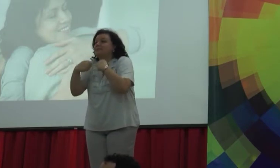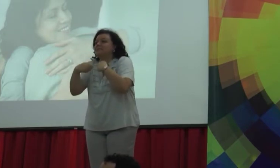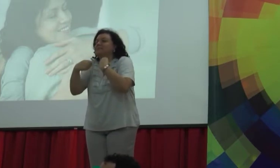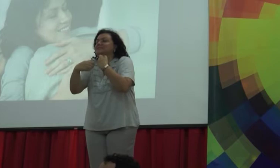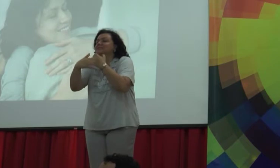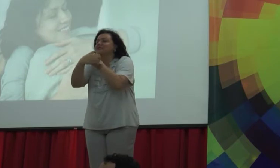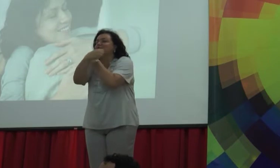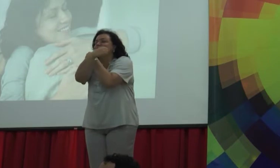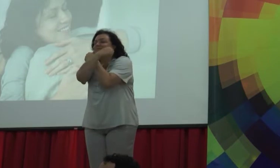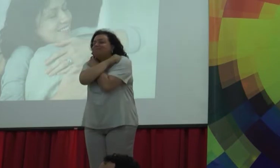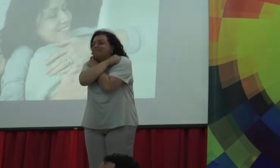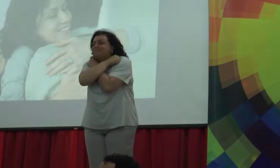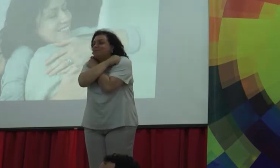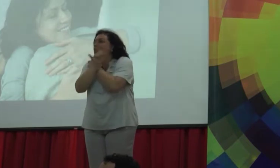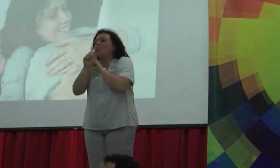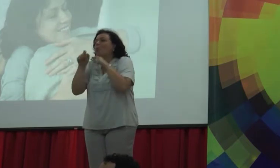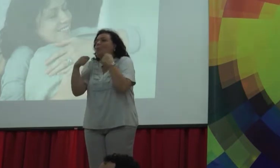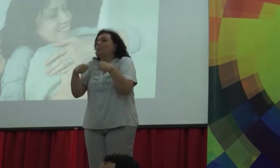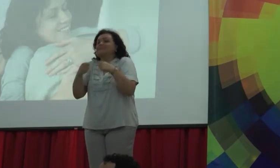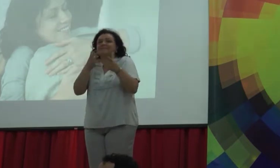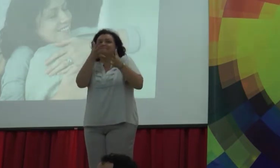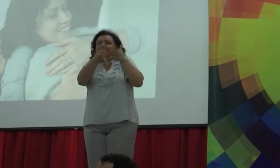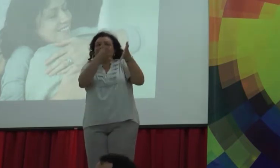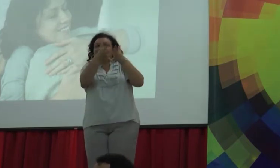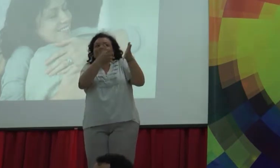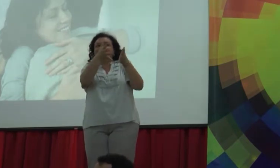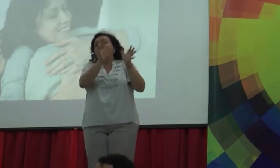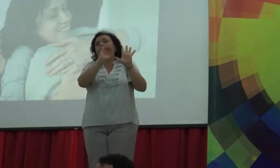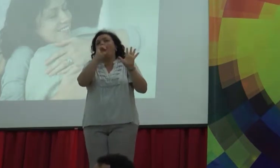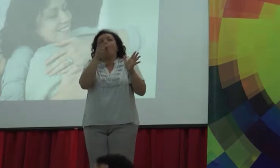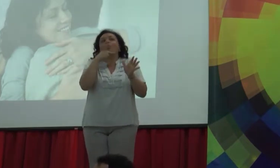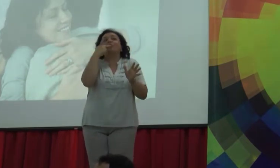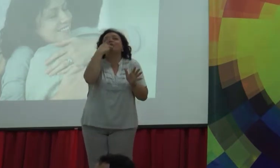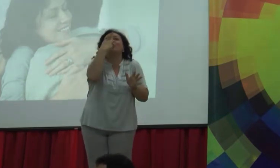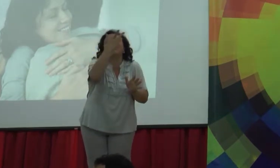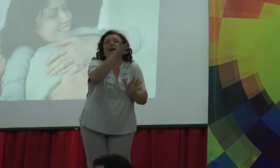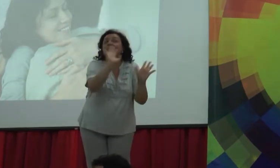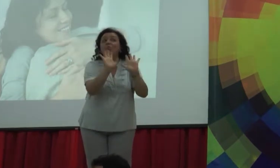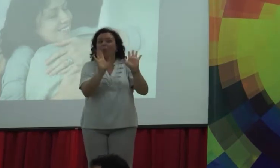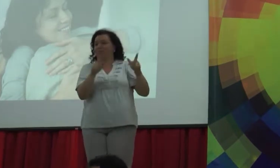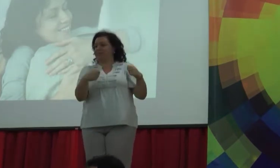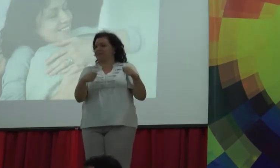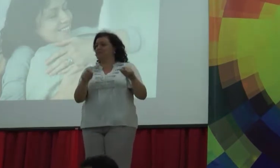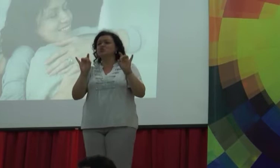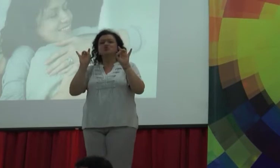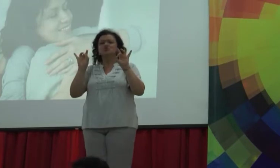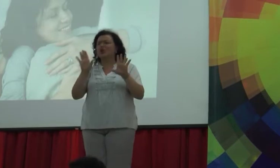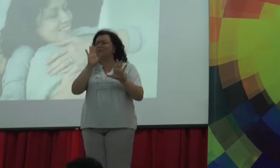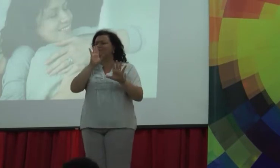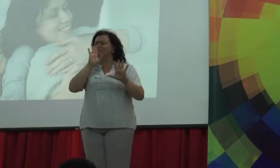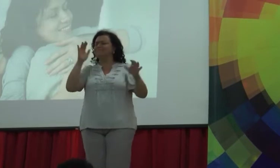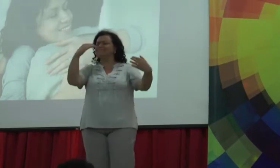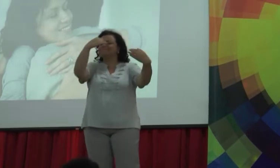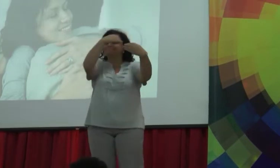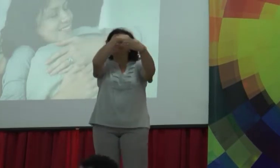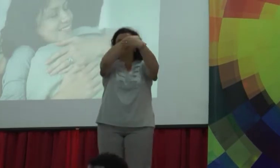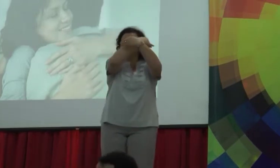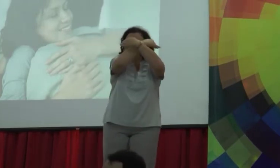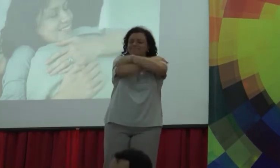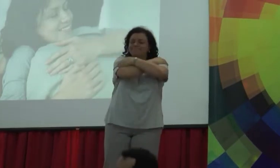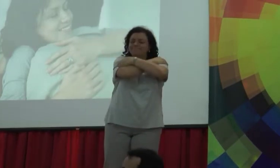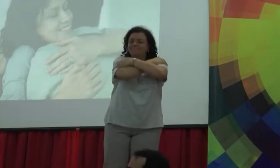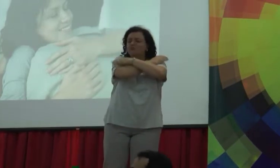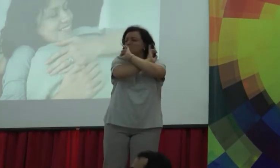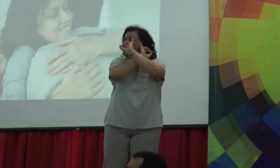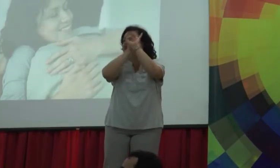o contato, e nesse contato eu nem preciso fazer livros, eu nem preciso falar, somente